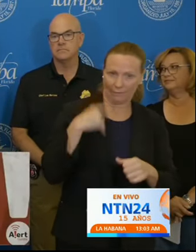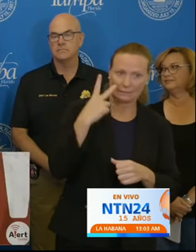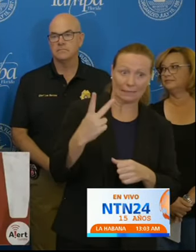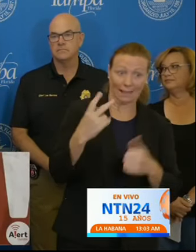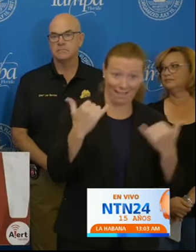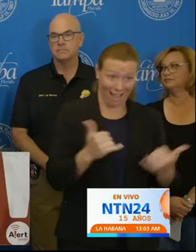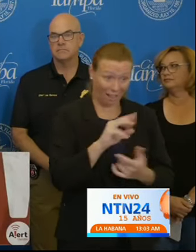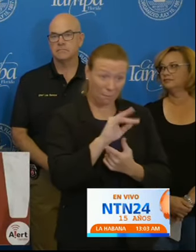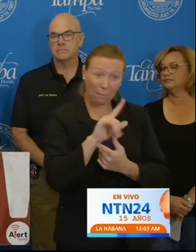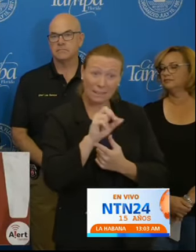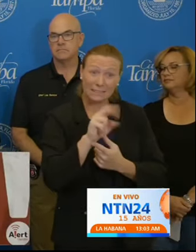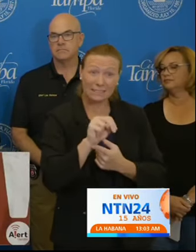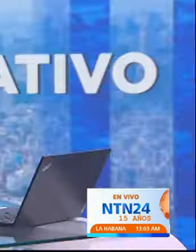básicamente Ese es el ataúd en el que están